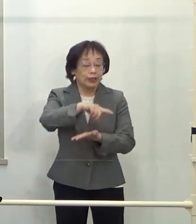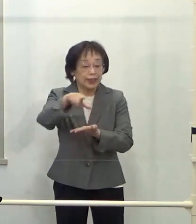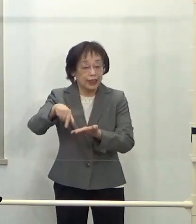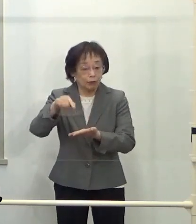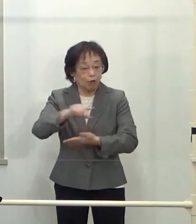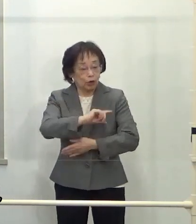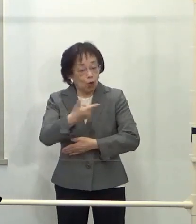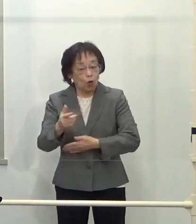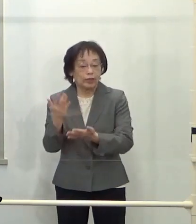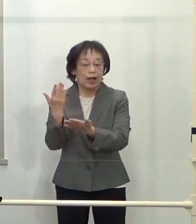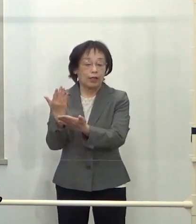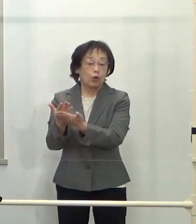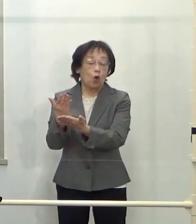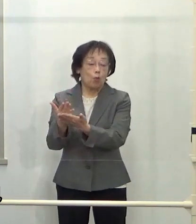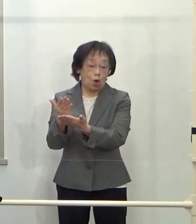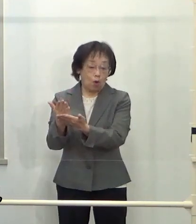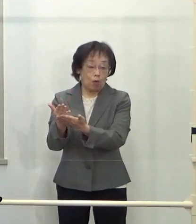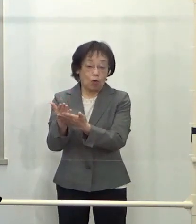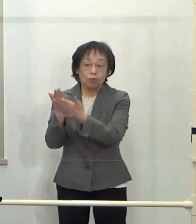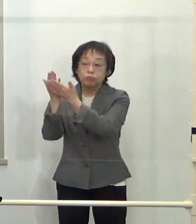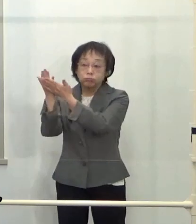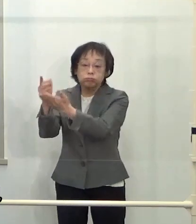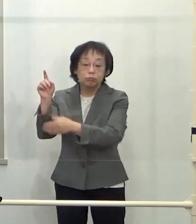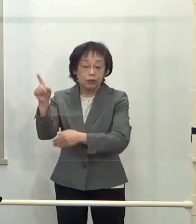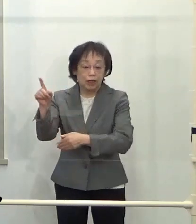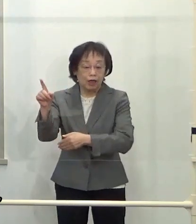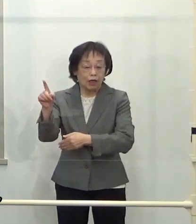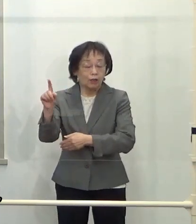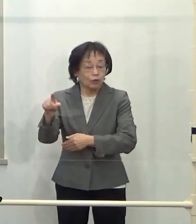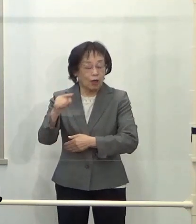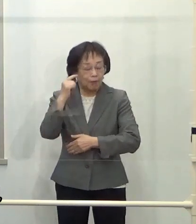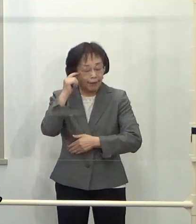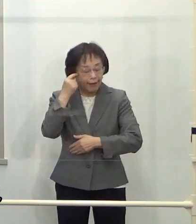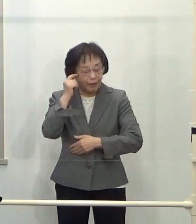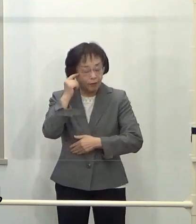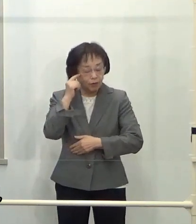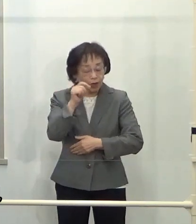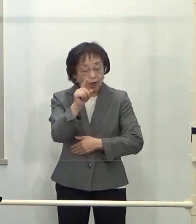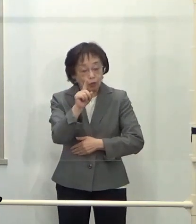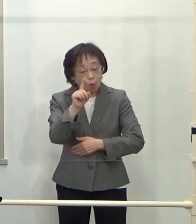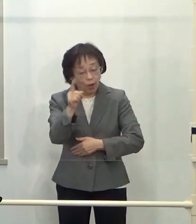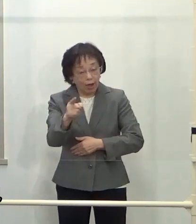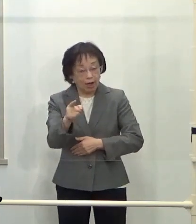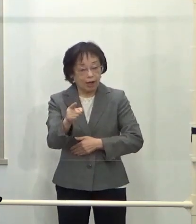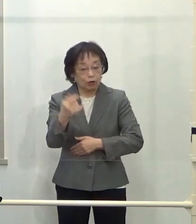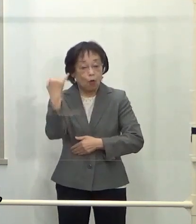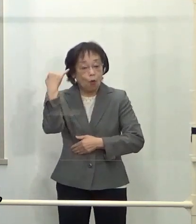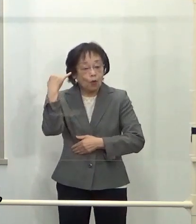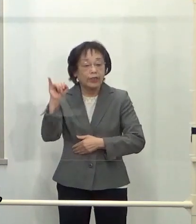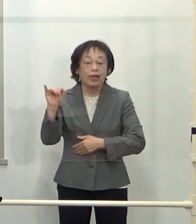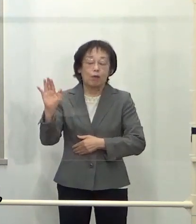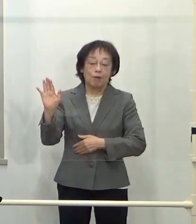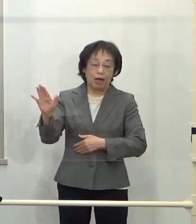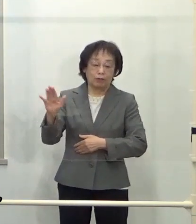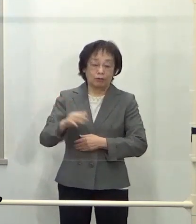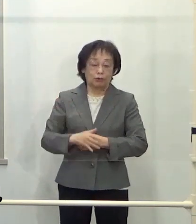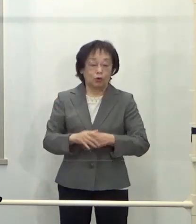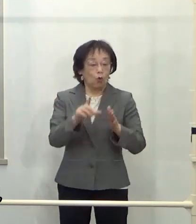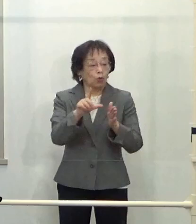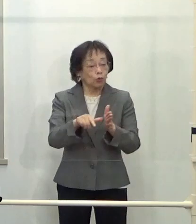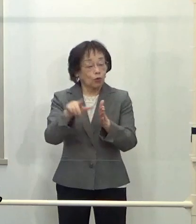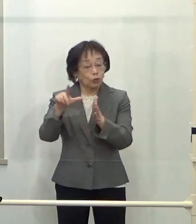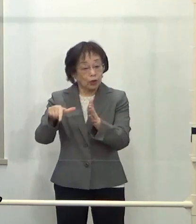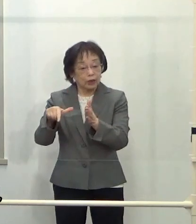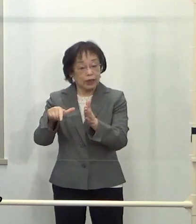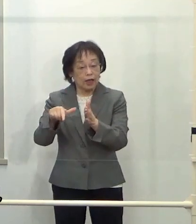要望が出る、それはそれで、検討してはどうかという声も出るというふうに流動的な要素